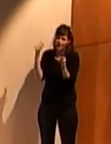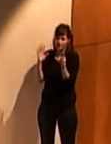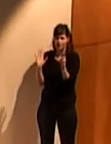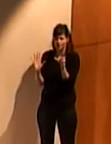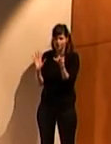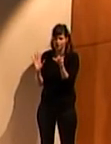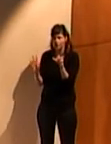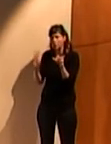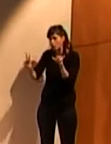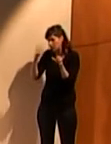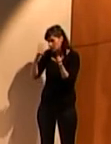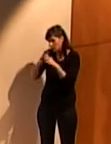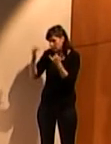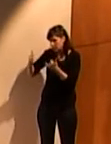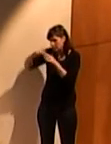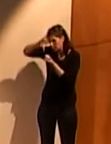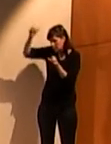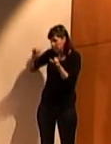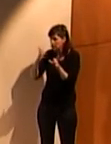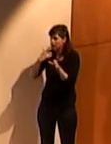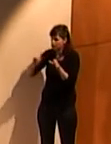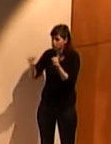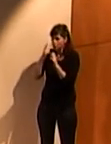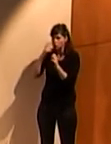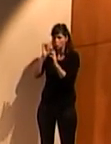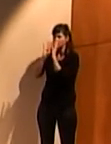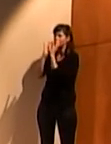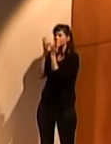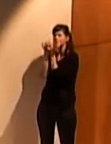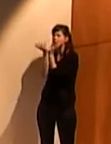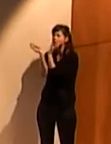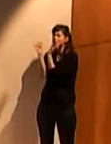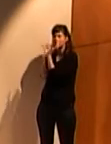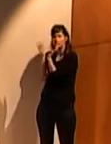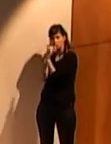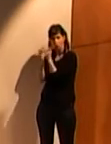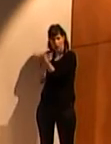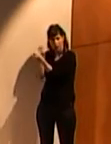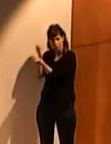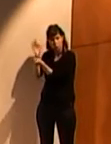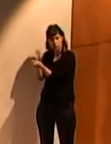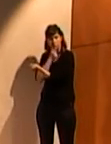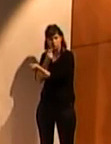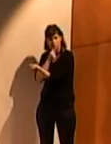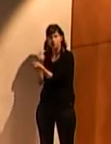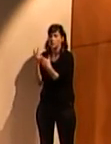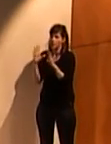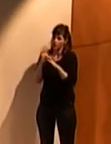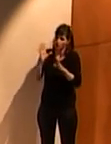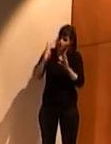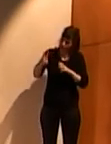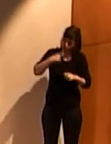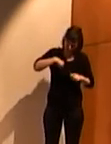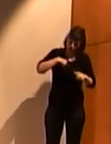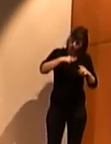lesquelles travailler. C'était bien. Je pense que cet espace de repli, peut-être pour y témoigner, il a sa place. Mais oui, on imagine tout un